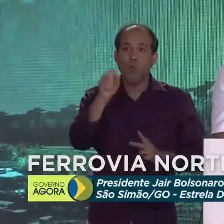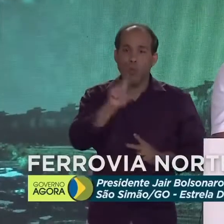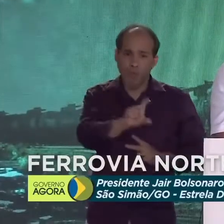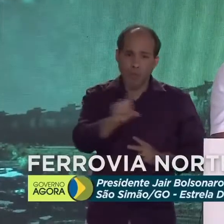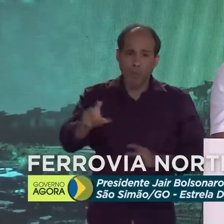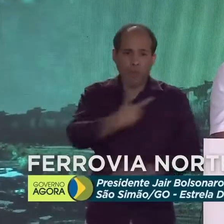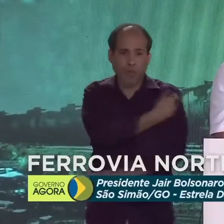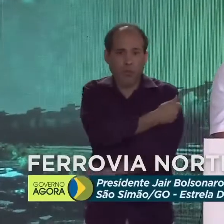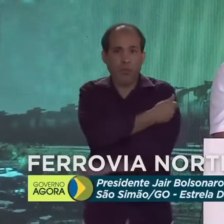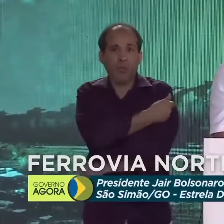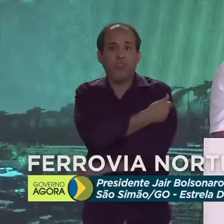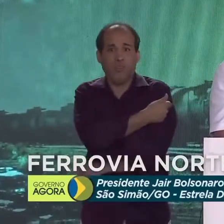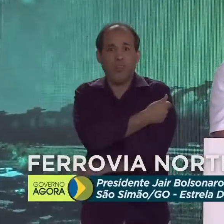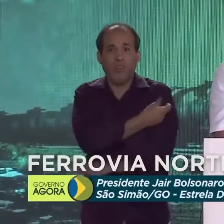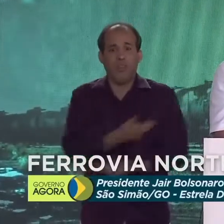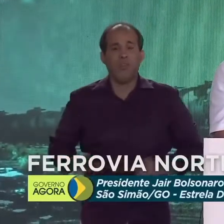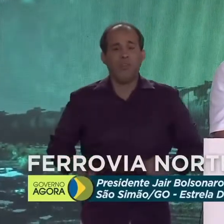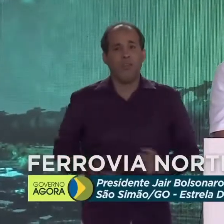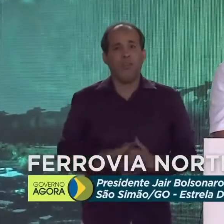doses.